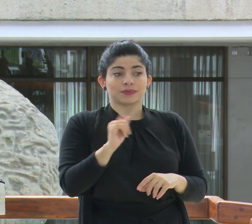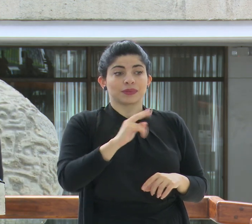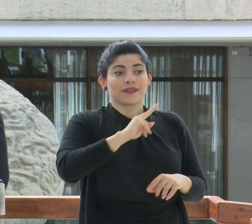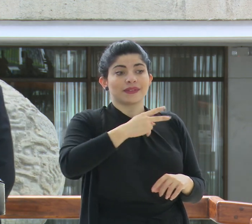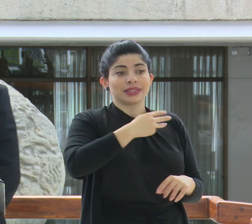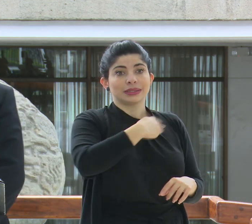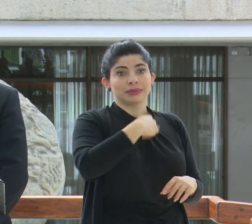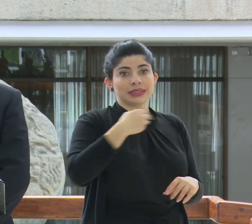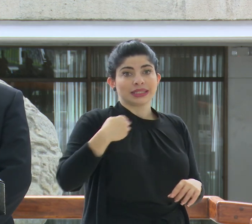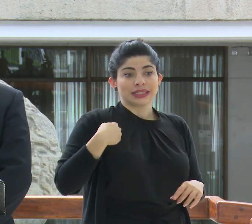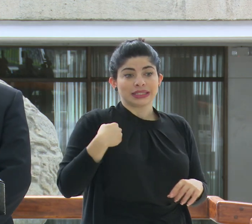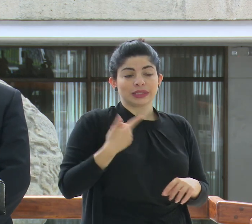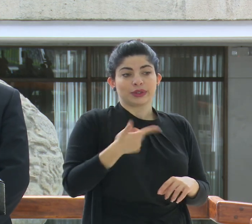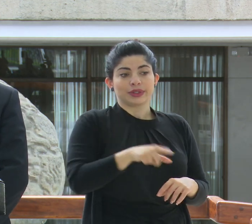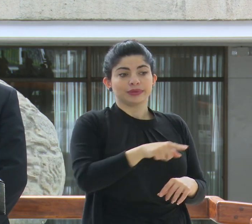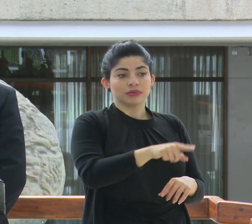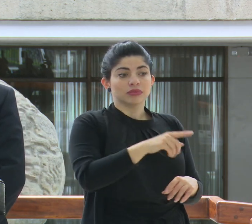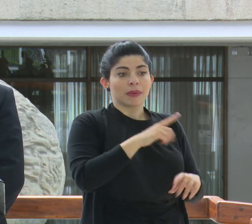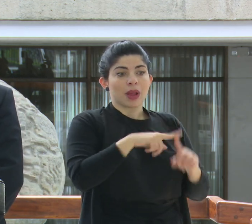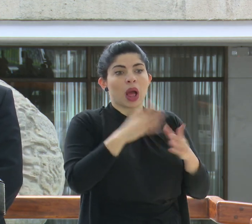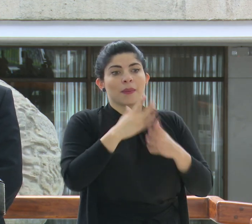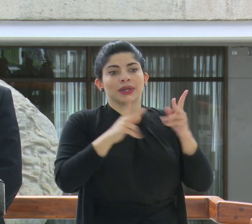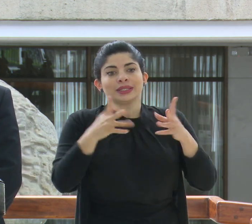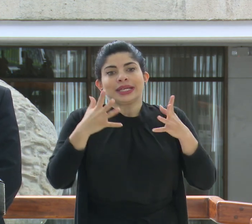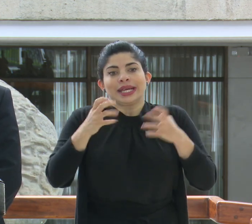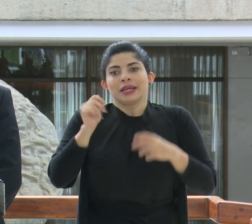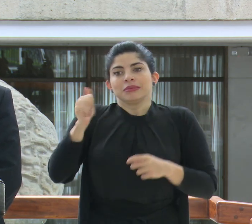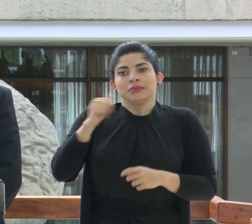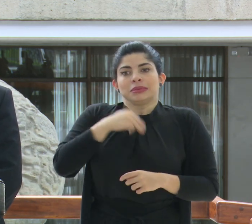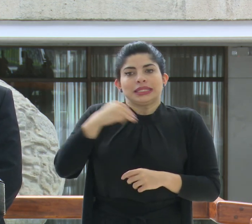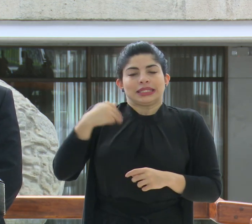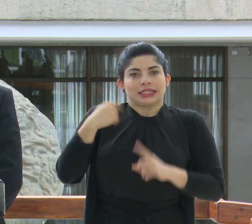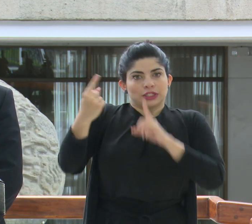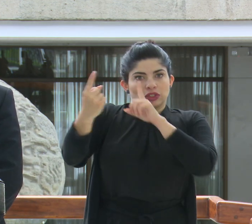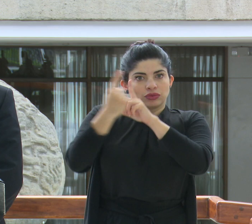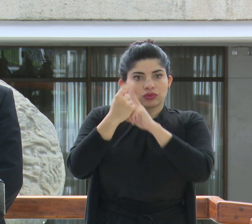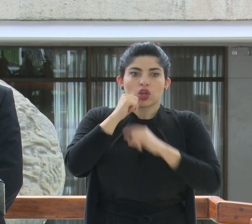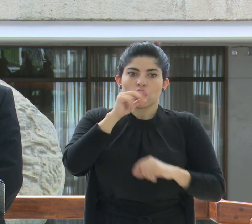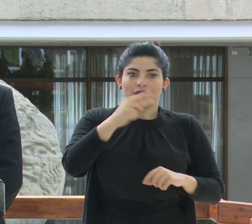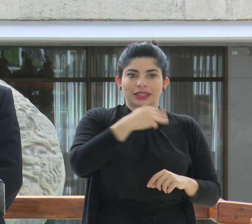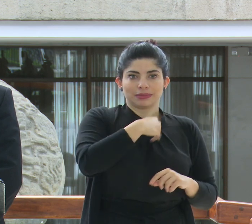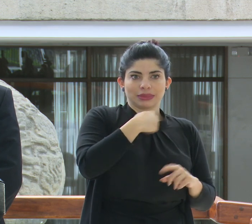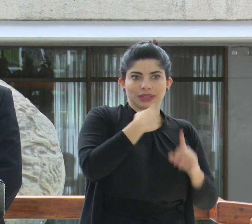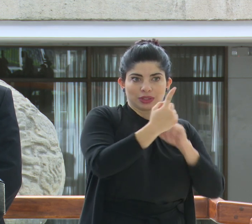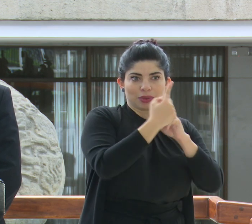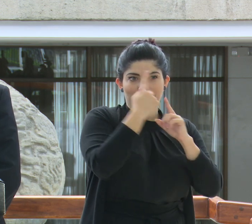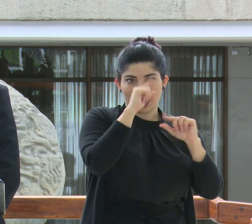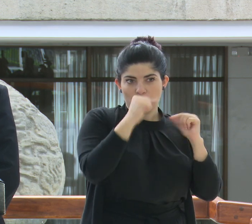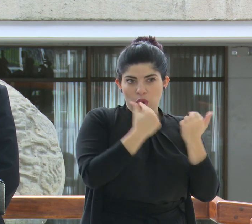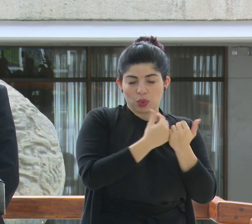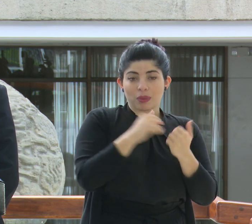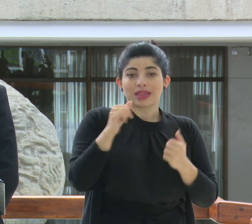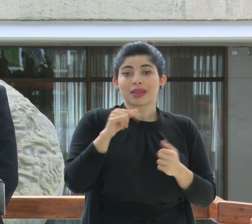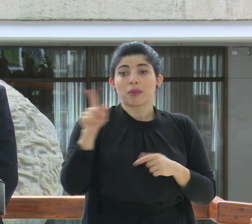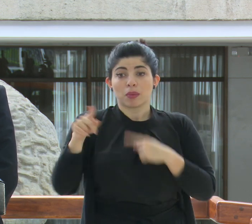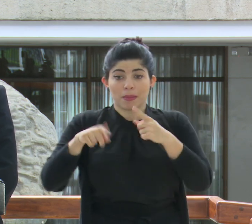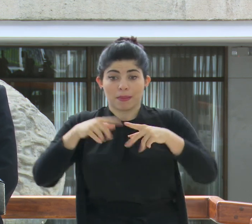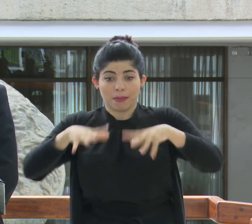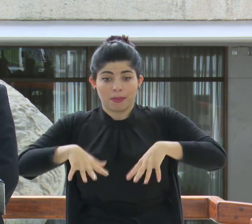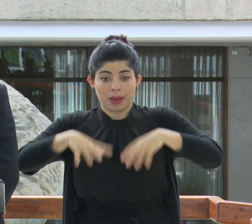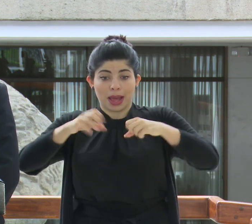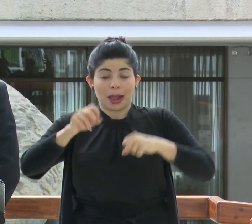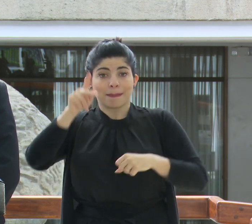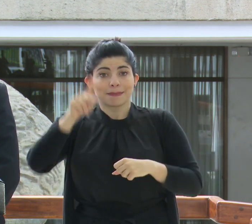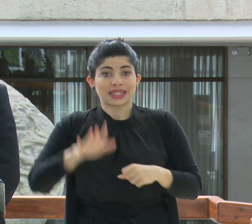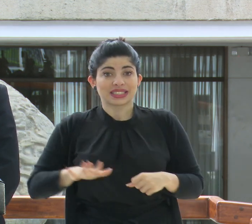viceministro y algunos sectores piden que sea el ministro de la presidencia que lo atienda, si va también a tener la representación del Pacífico como lo venía haciendo don